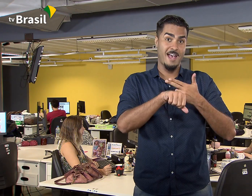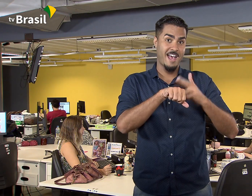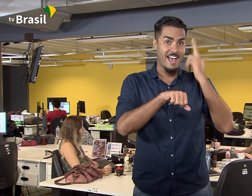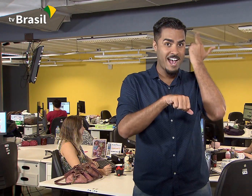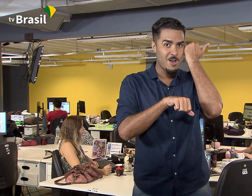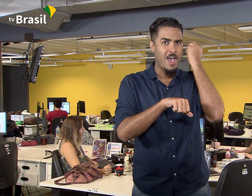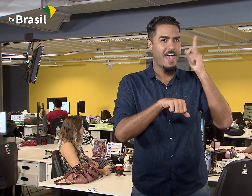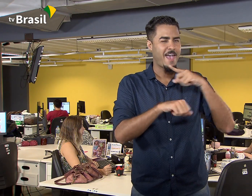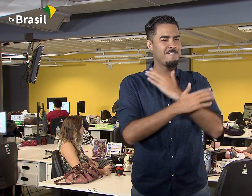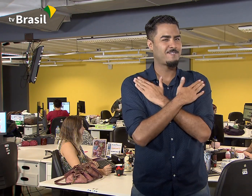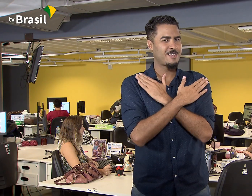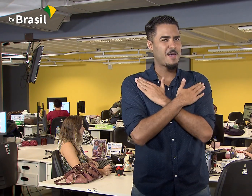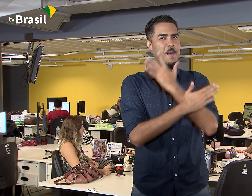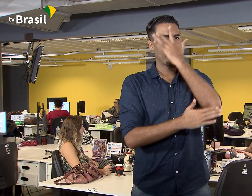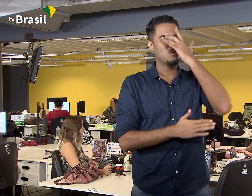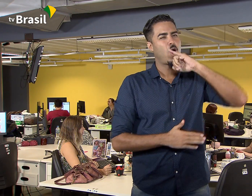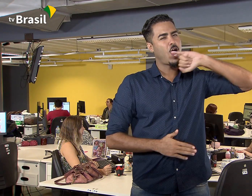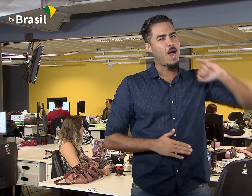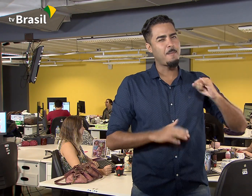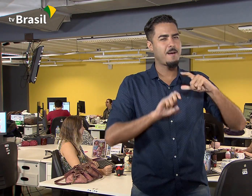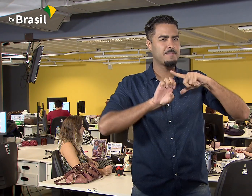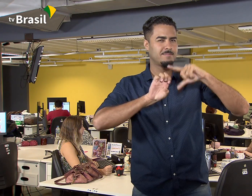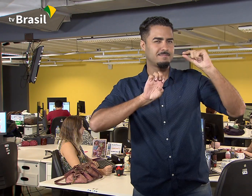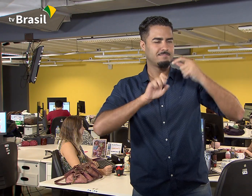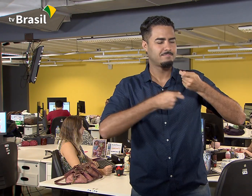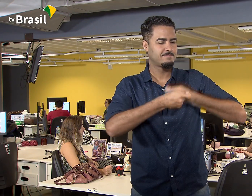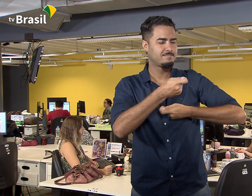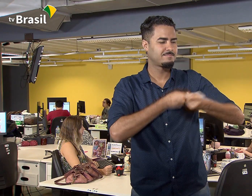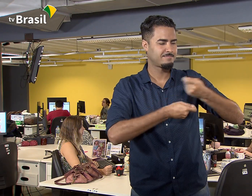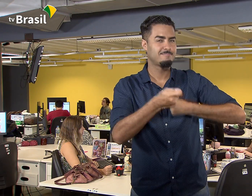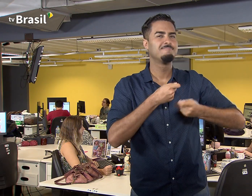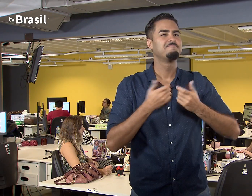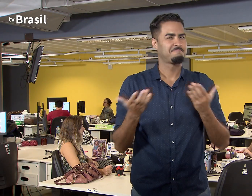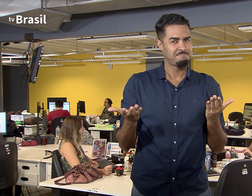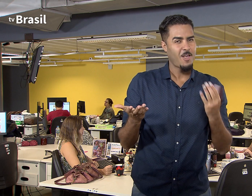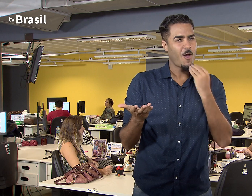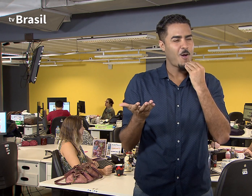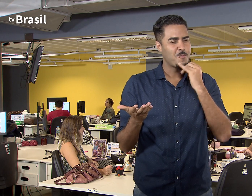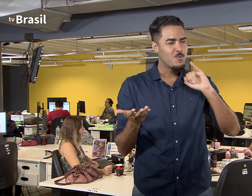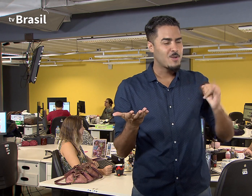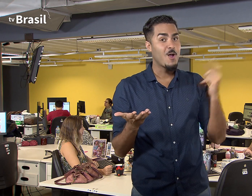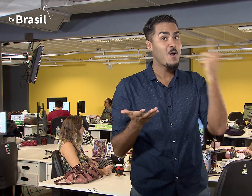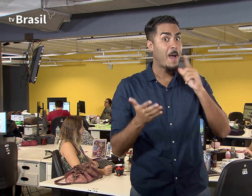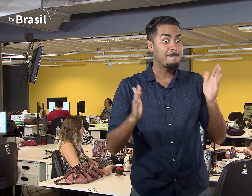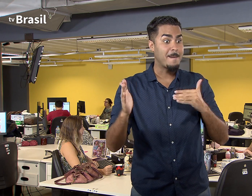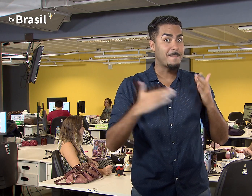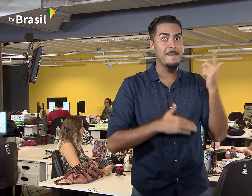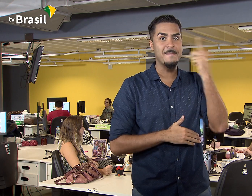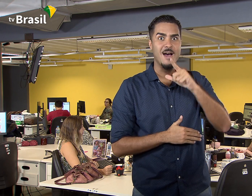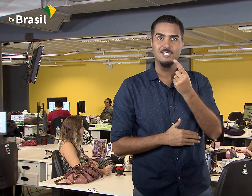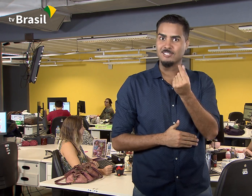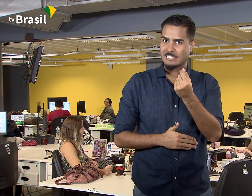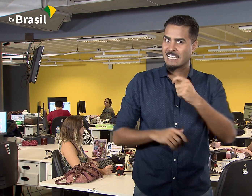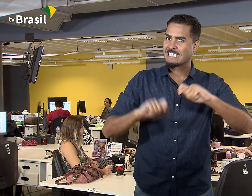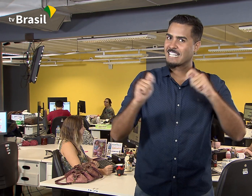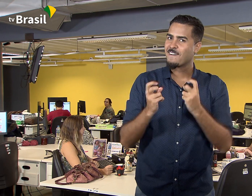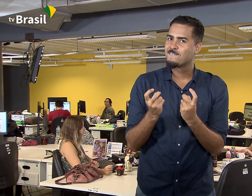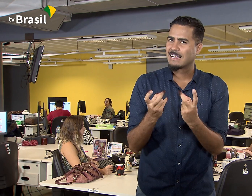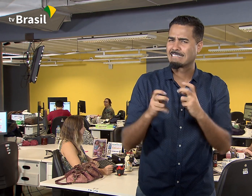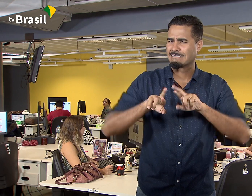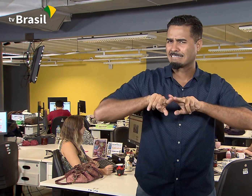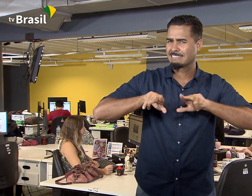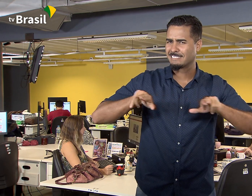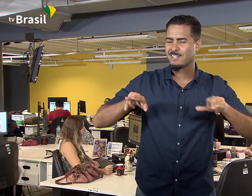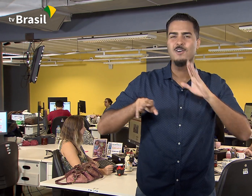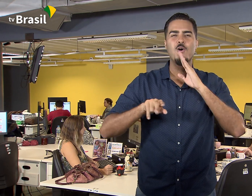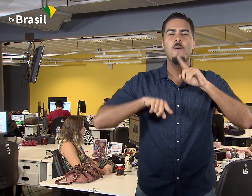A Páscoa é um dos feriados mais aproveitados por empreendedores. Oportunidade ideal para ganhar dinheiro